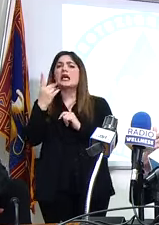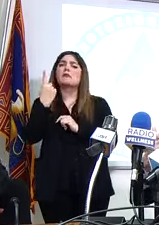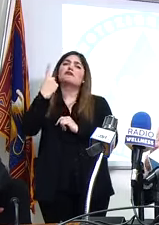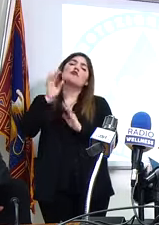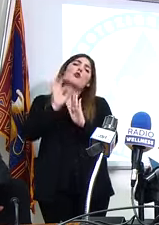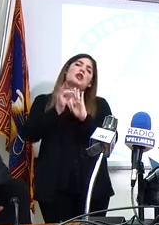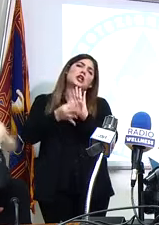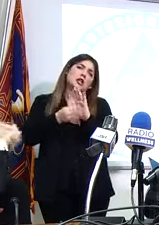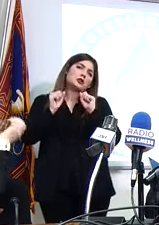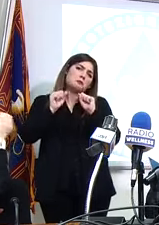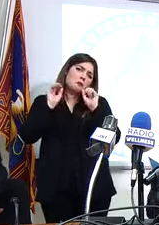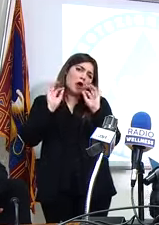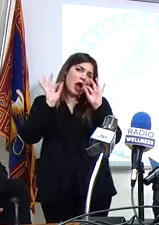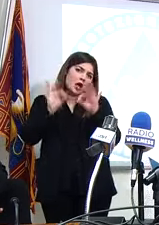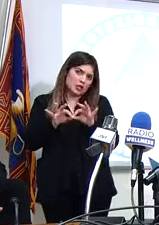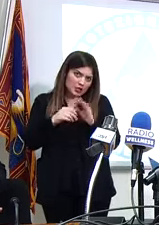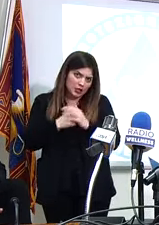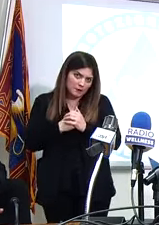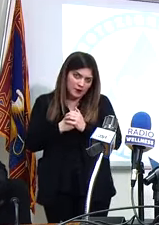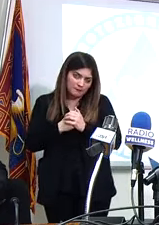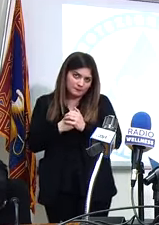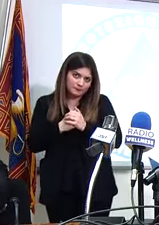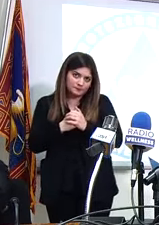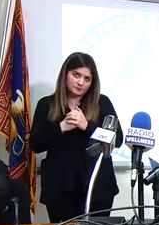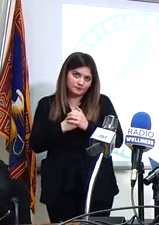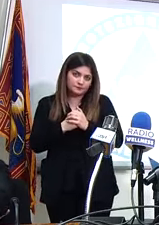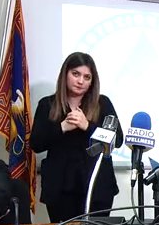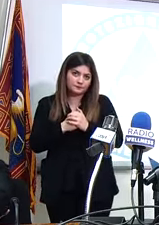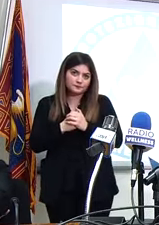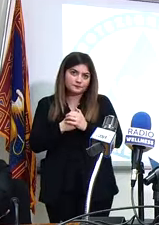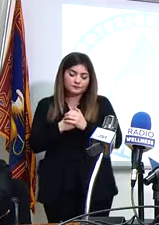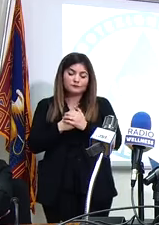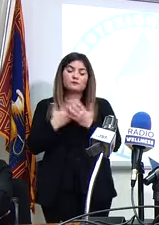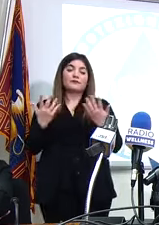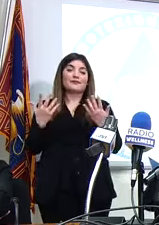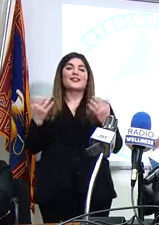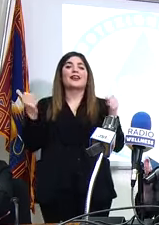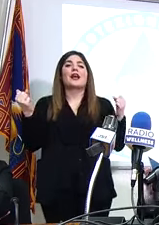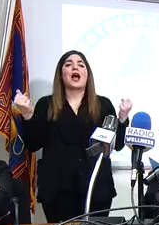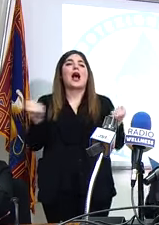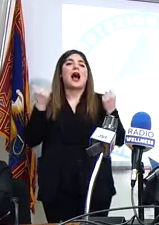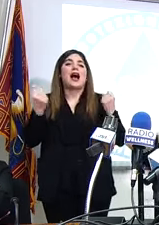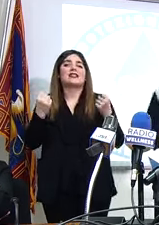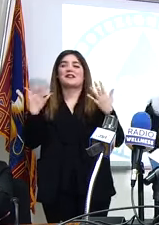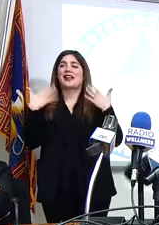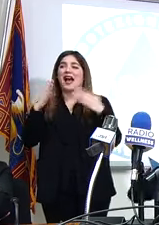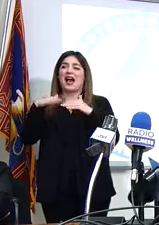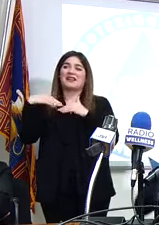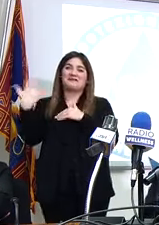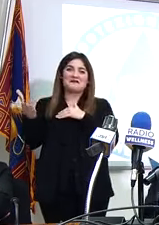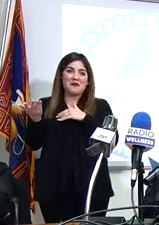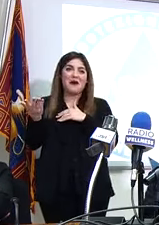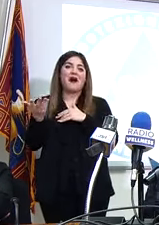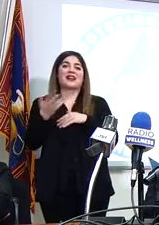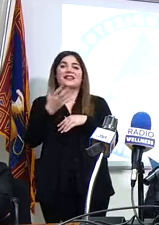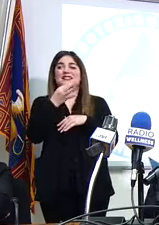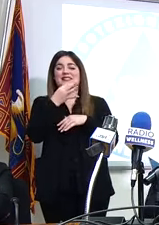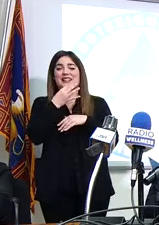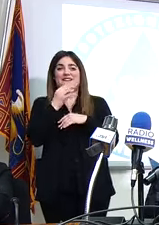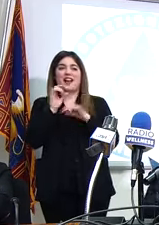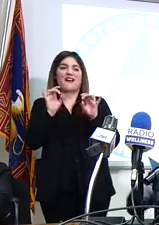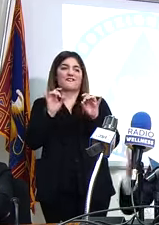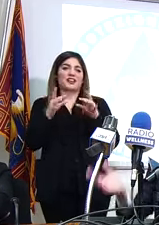fase, questo è avvenuto, perché avviene, perché l'attività all'aria aperta, il virus si diffonde meno, radiazione ultravioletta, la luce